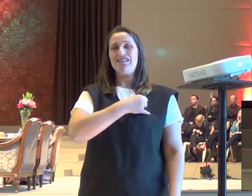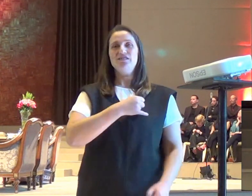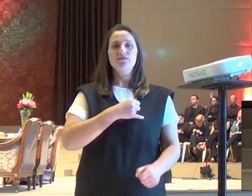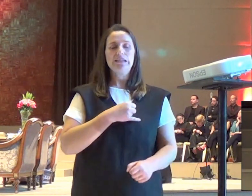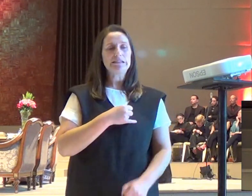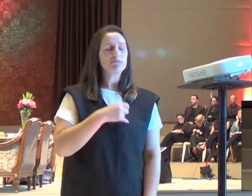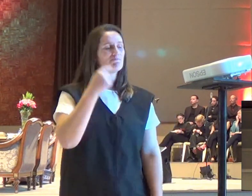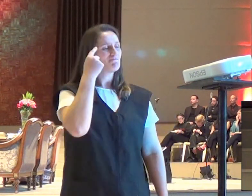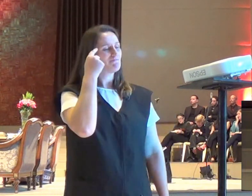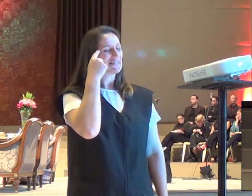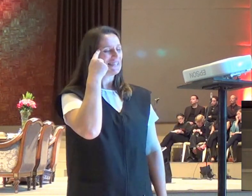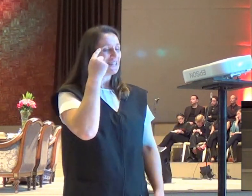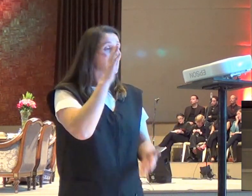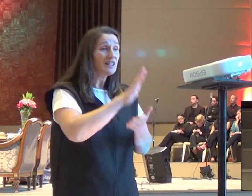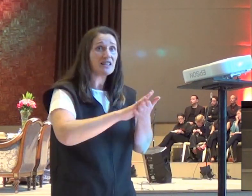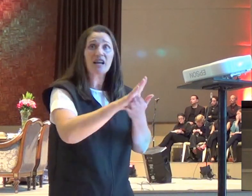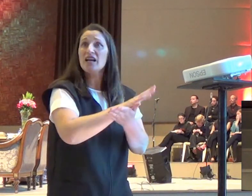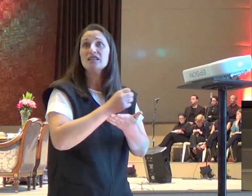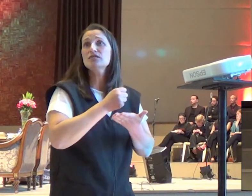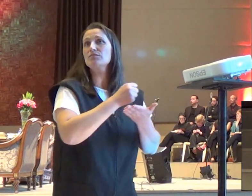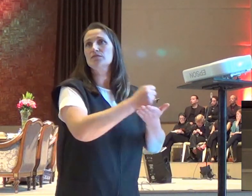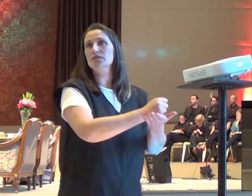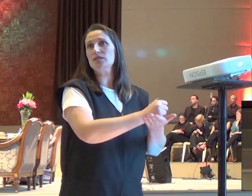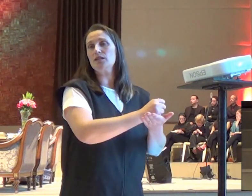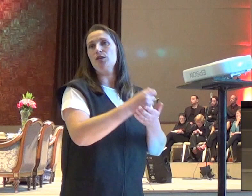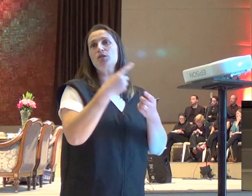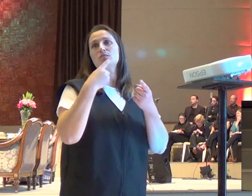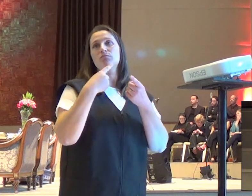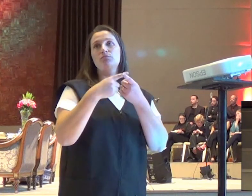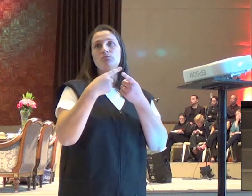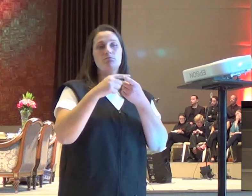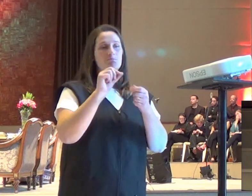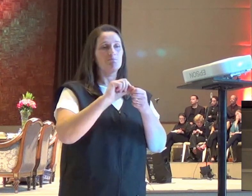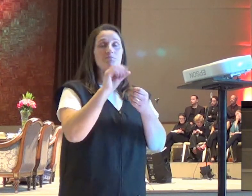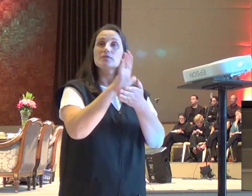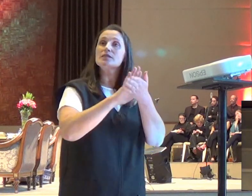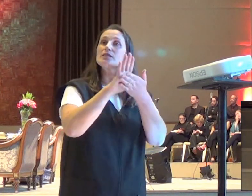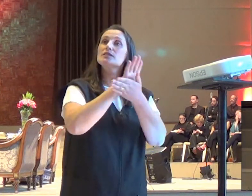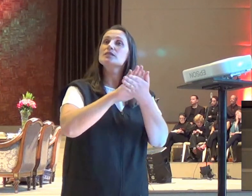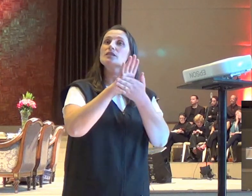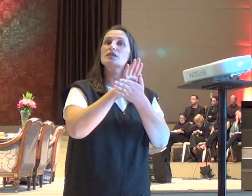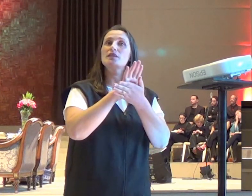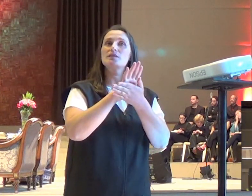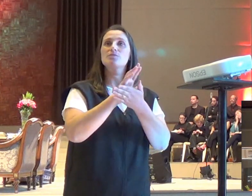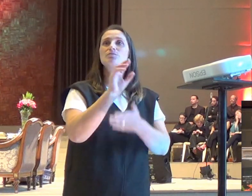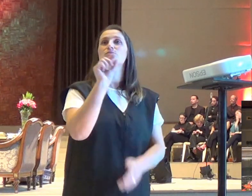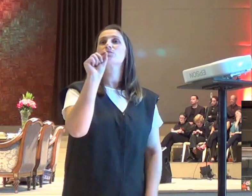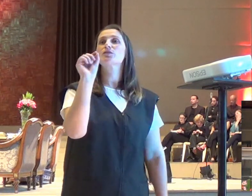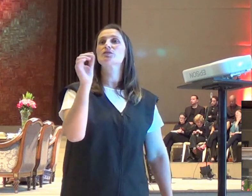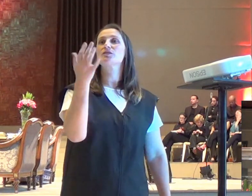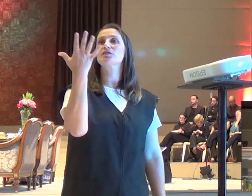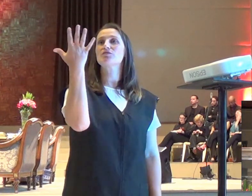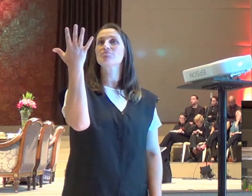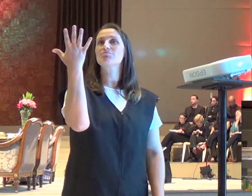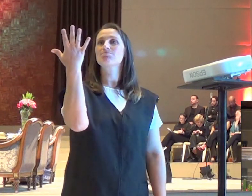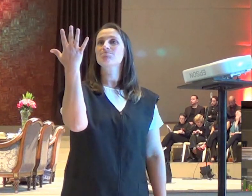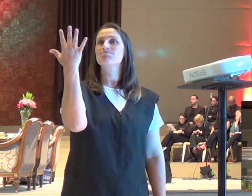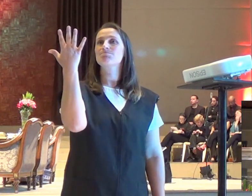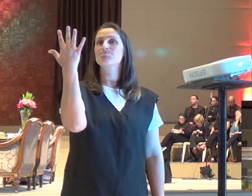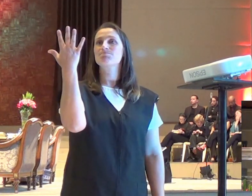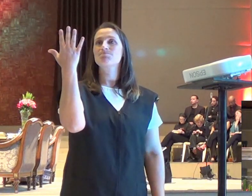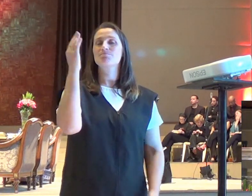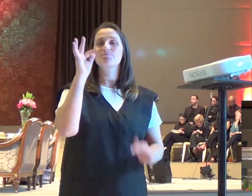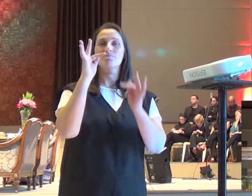nada, e porque ele não fez absolutamente nada, uma tragédia aconteceu dentro daquela casa,